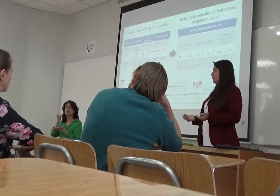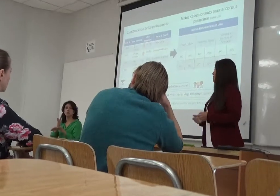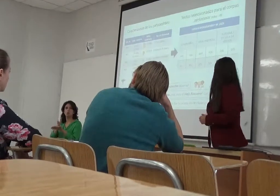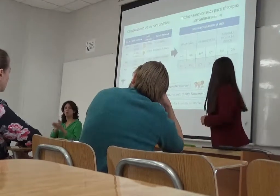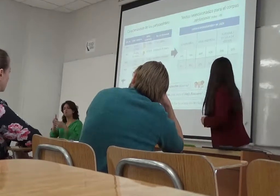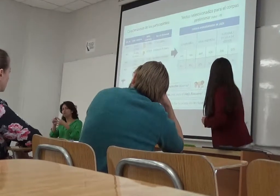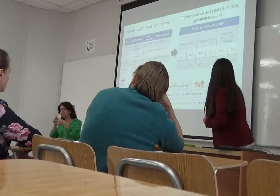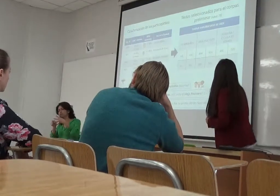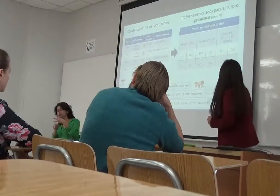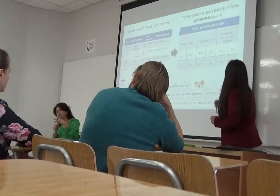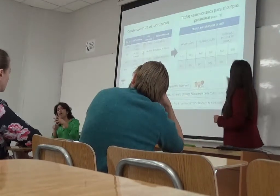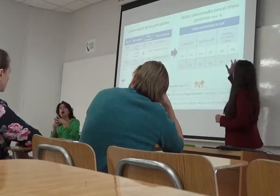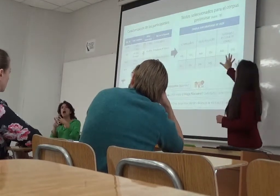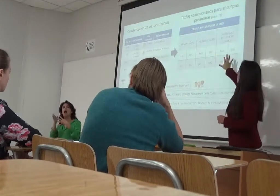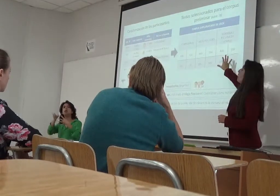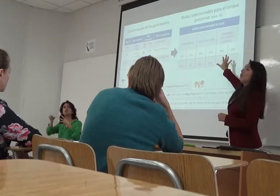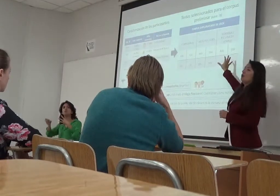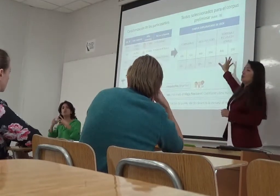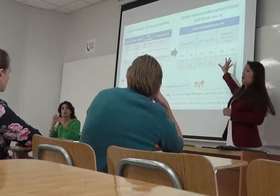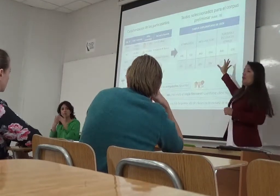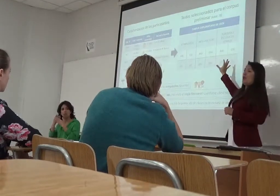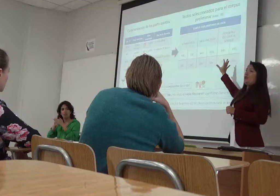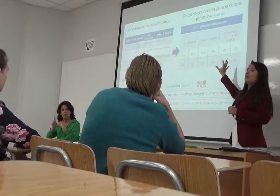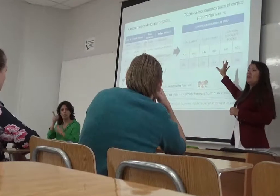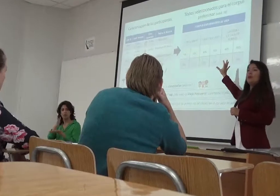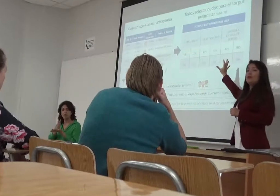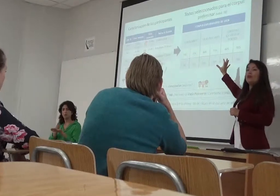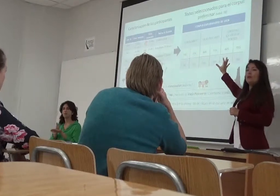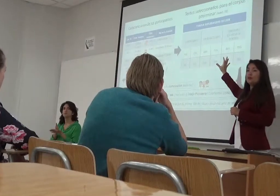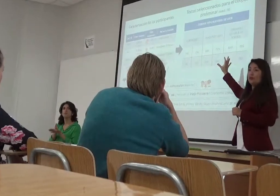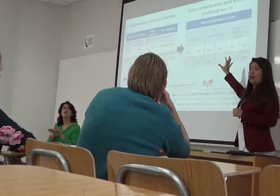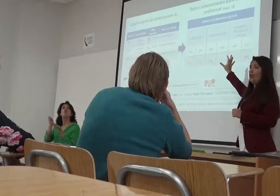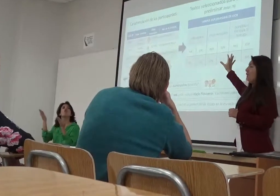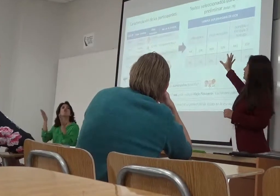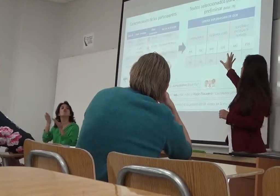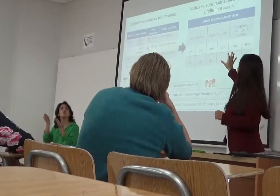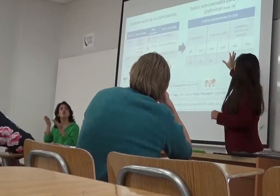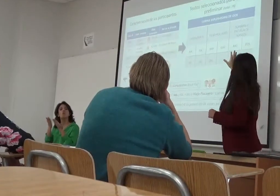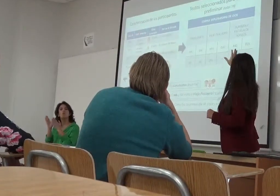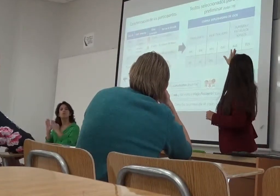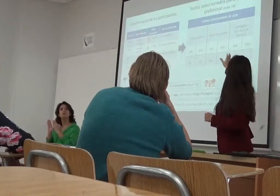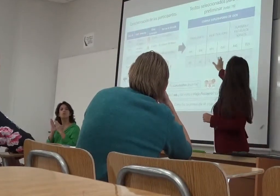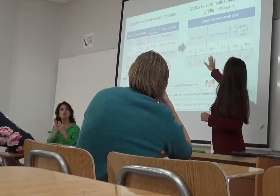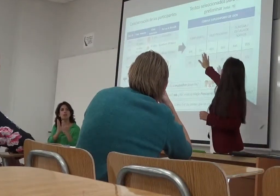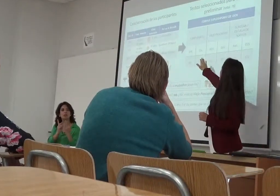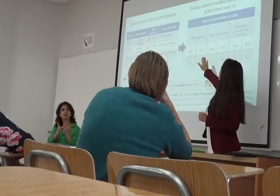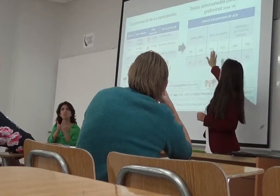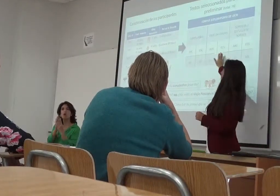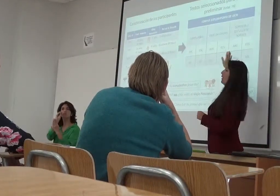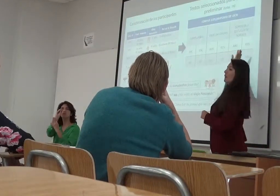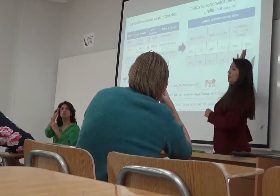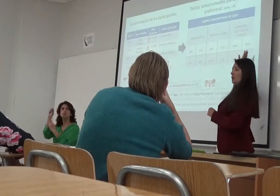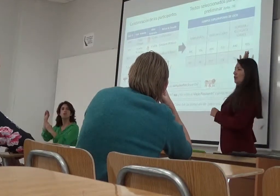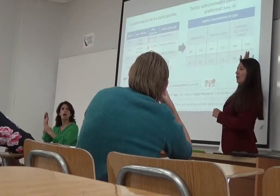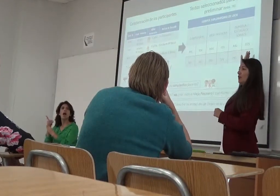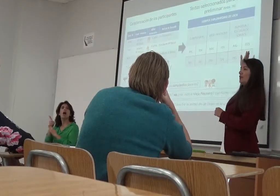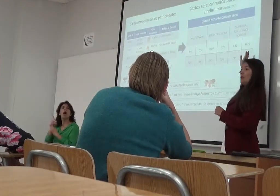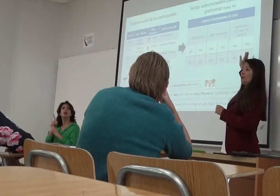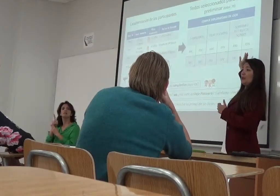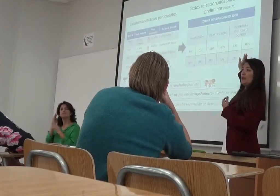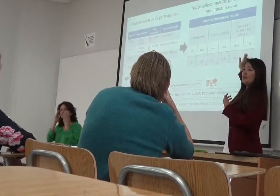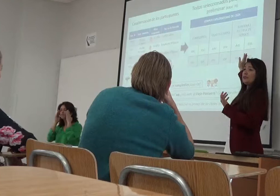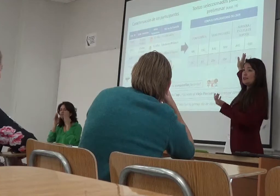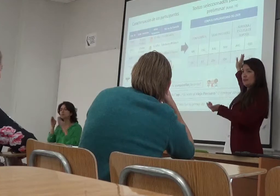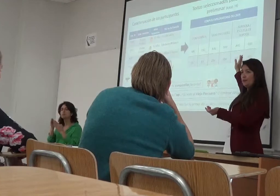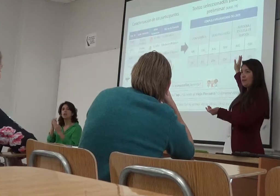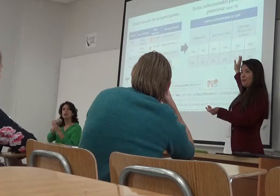escolares. Esta es la forma en cómo nosotros organizamos los discursos y los relatos, atendiendo a 3 temas distintos en las